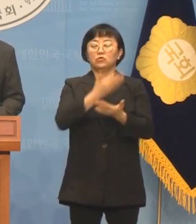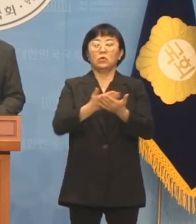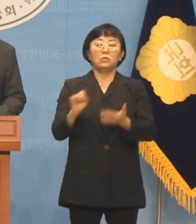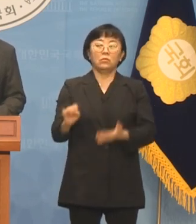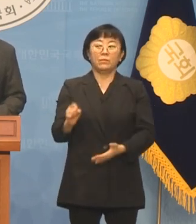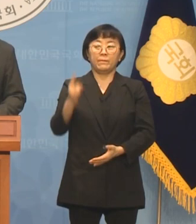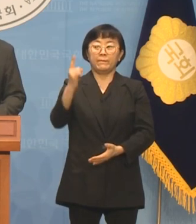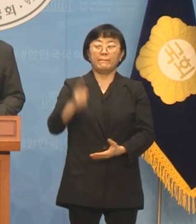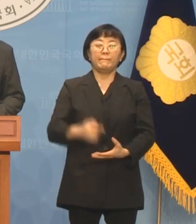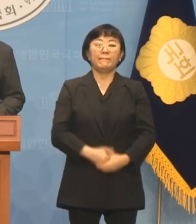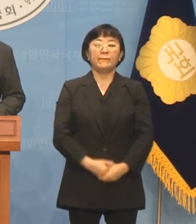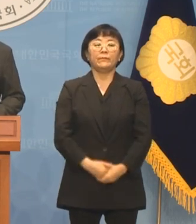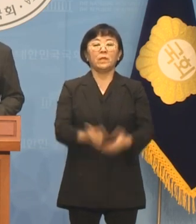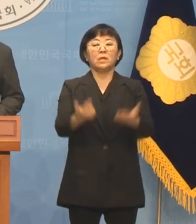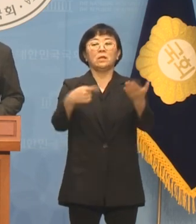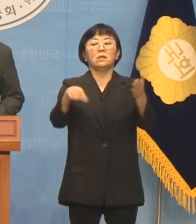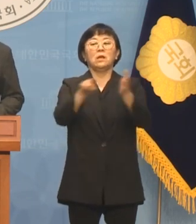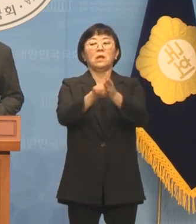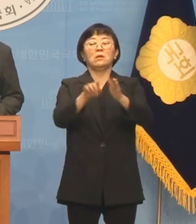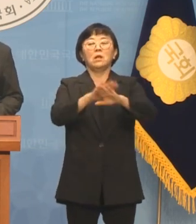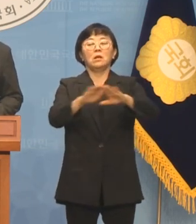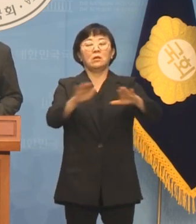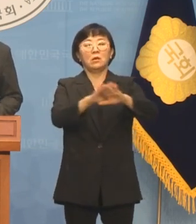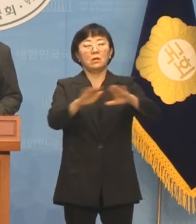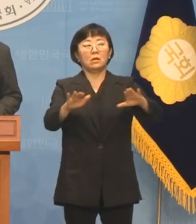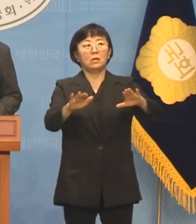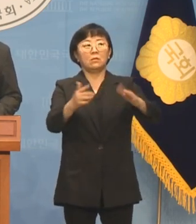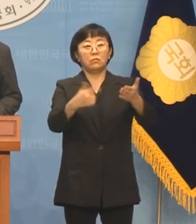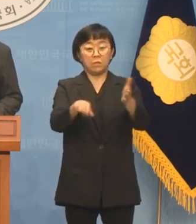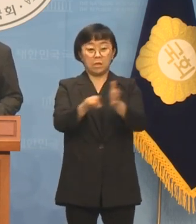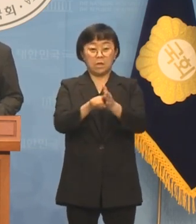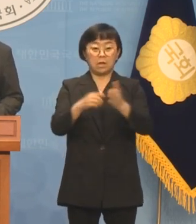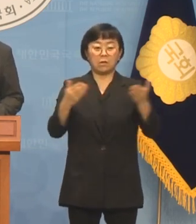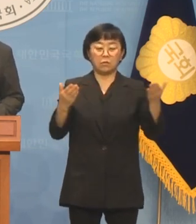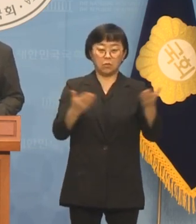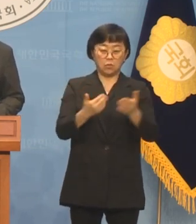합니다. 이를 해결하기 위해 노동,